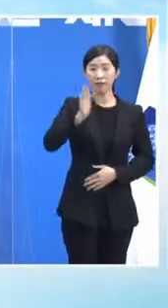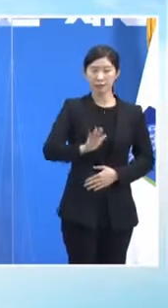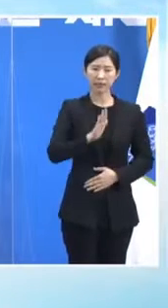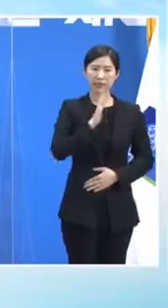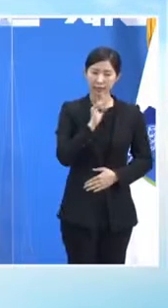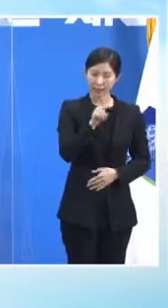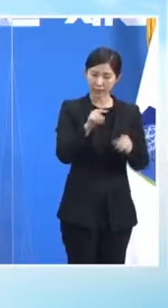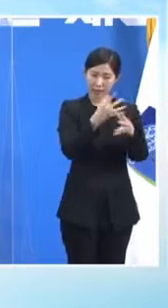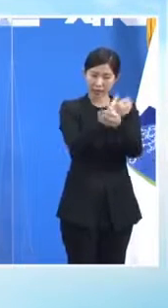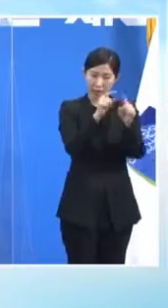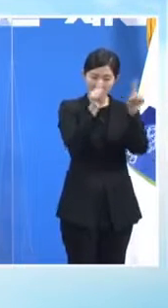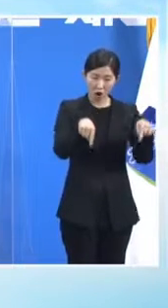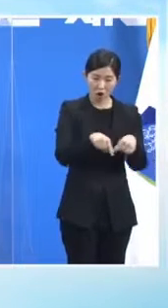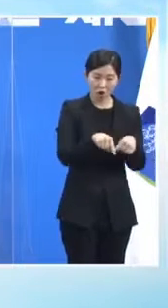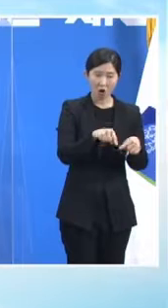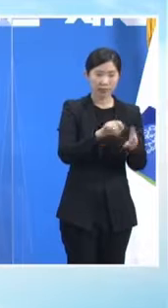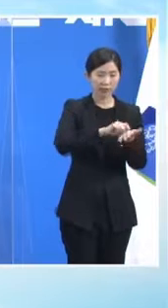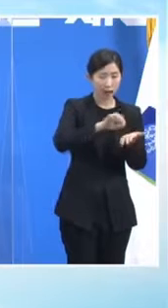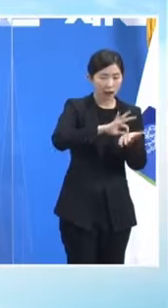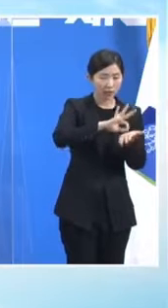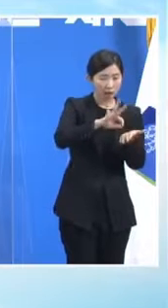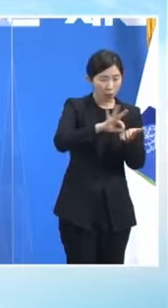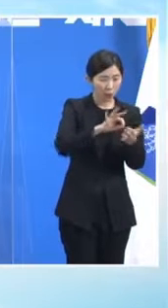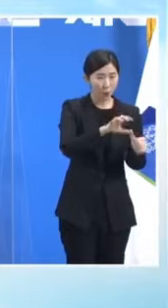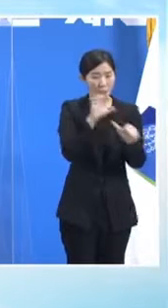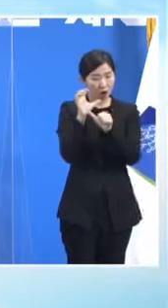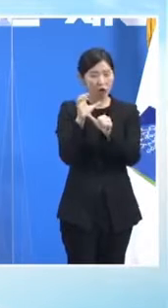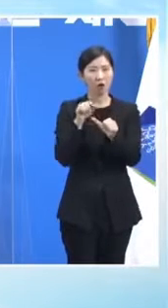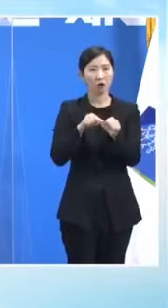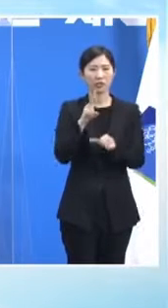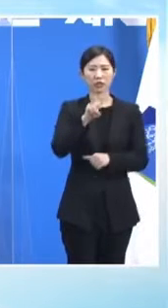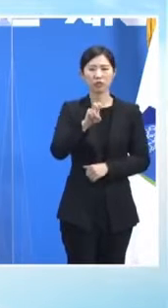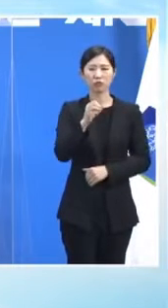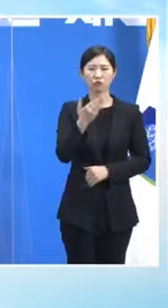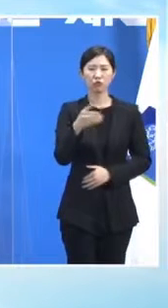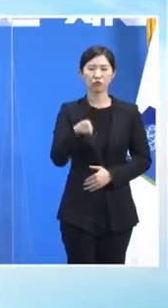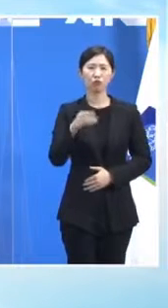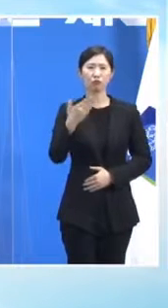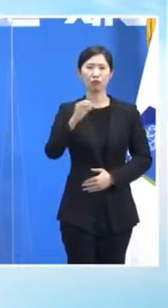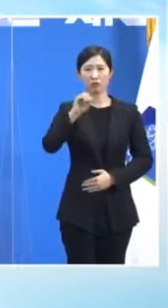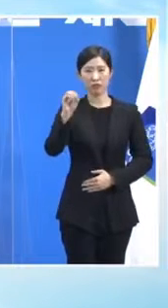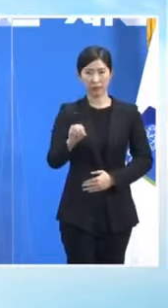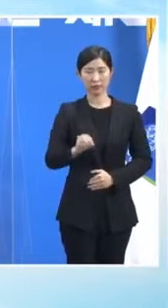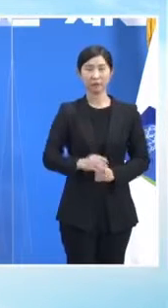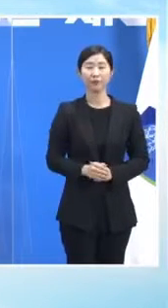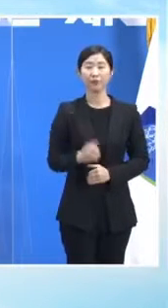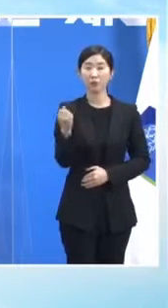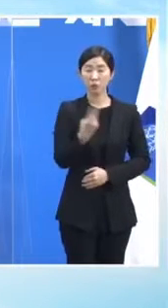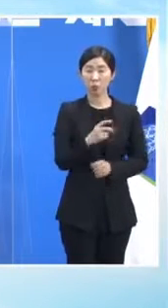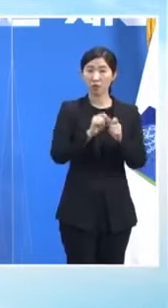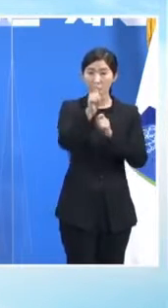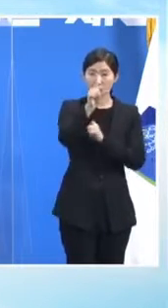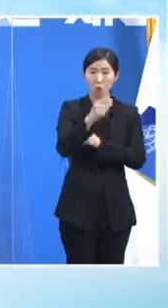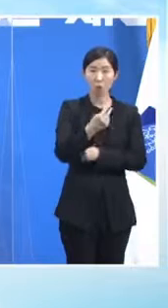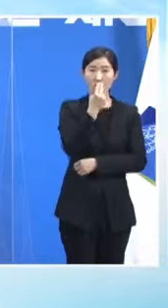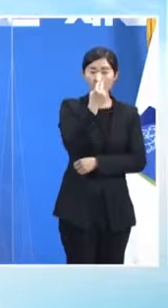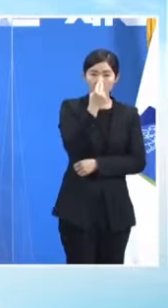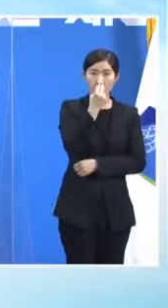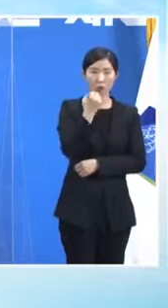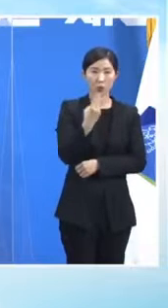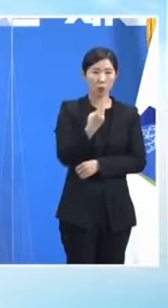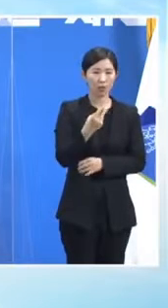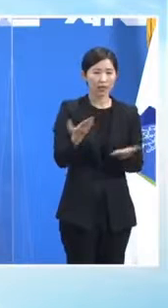있다라고 답한 응답자는 29.9%에 불과하였습니다. 또한 대다수가 고용산재 등 사회보험의